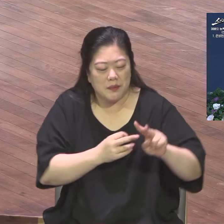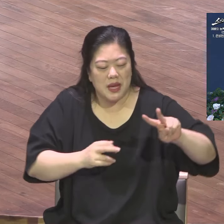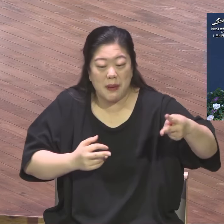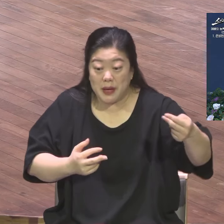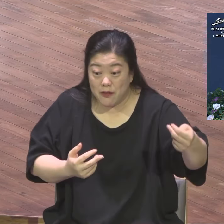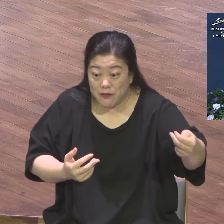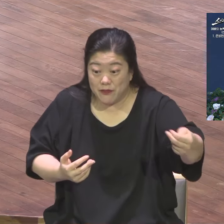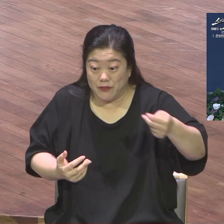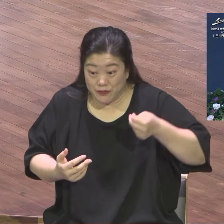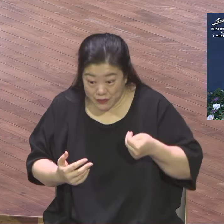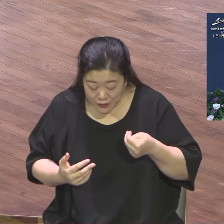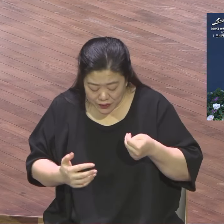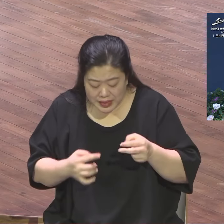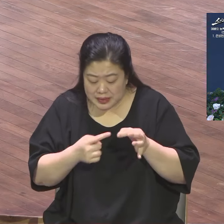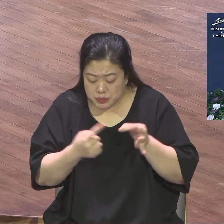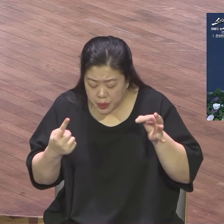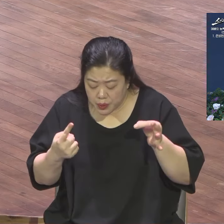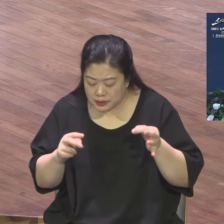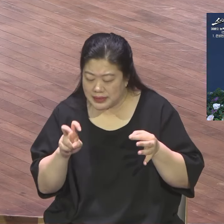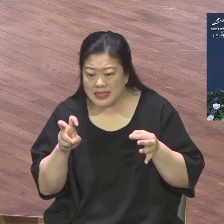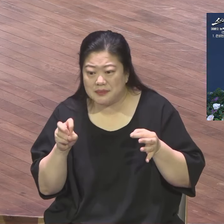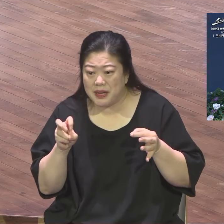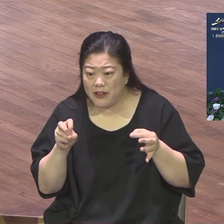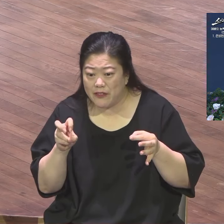40명이 회계사가 와서 정리해야 돼.